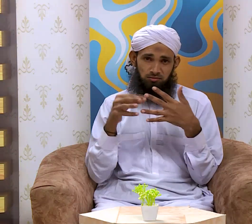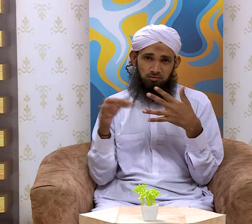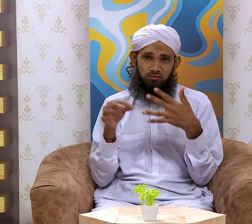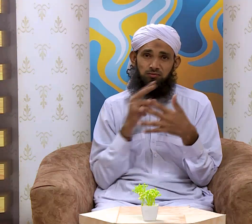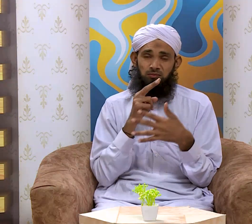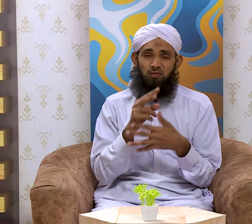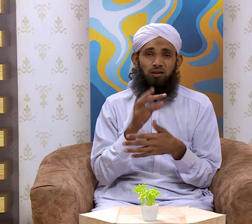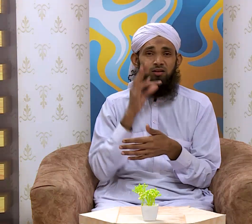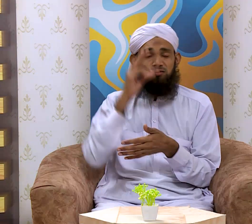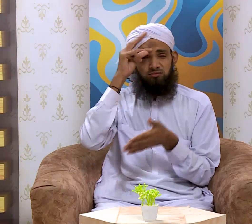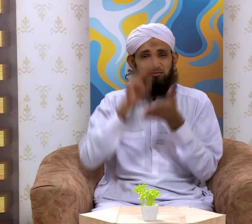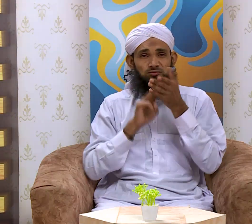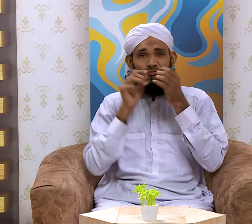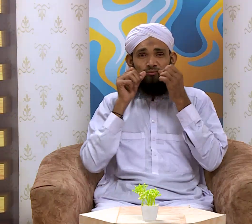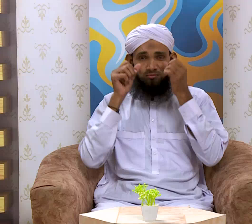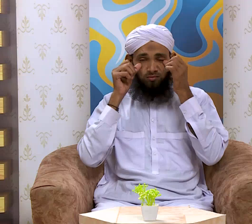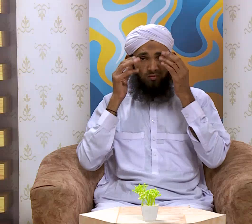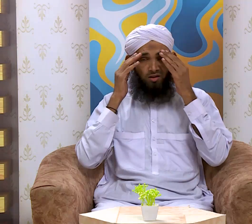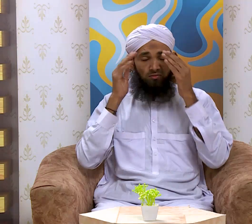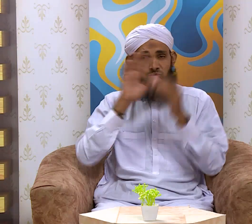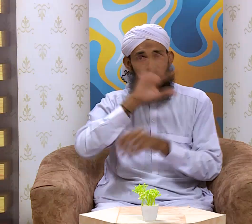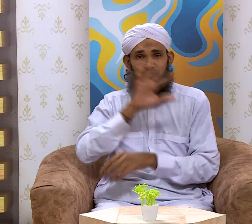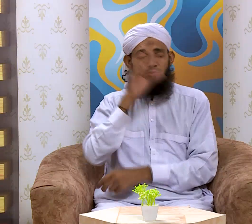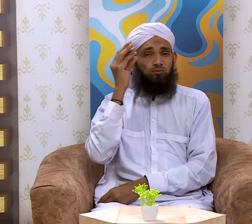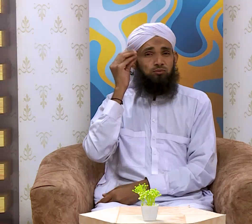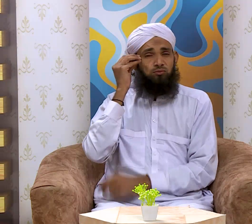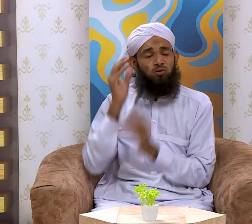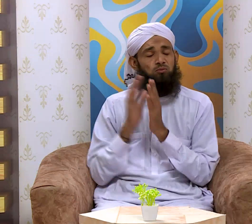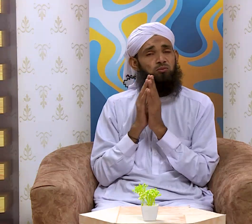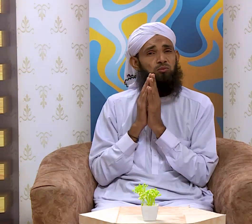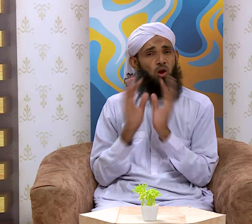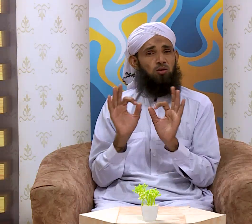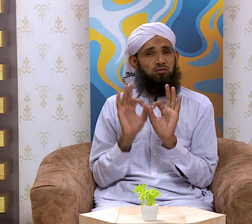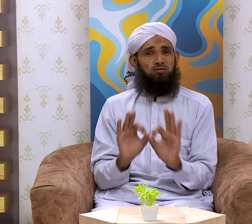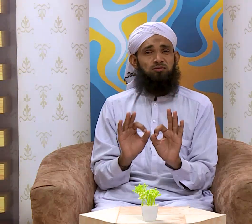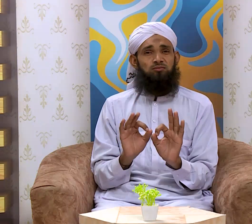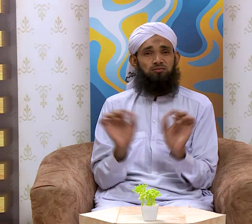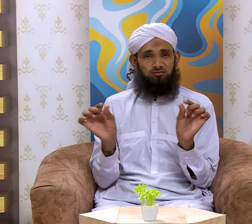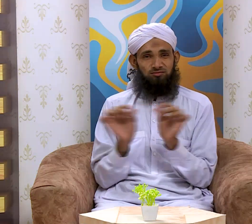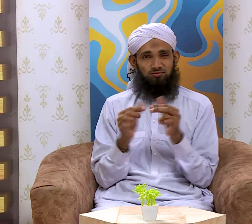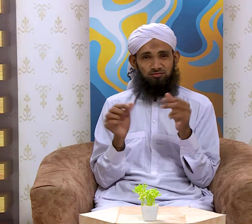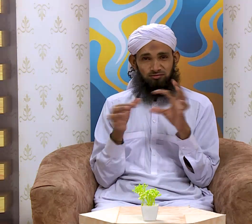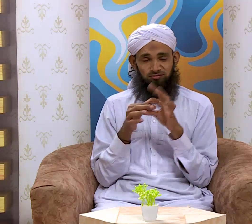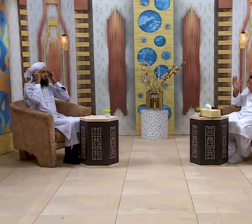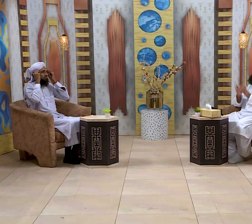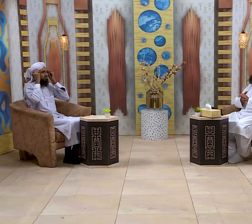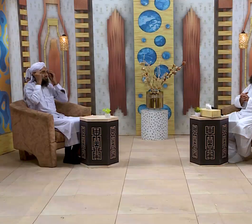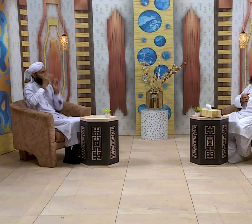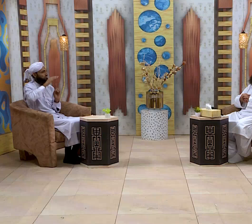علم غیب کا یہ معجزہ کتنا روشن اور بین ثبوت ہے۔ آئیے انشاءاللہ اس کو اب سنتے ہیں۔ قربان جائے مفتی احمد